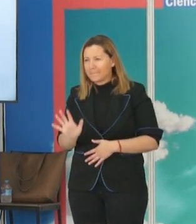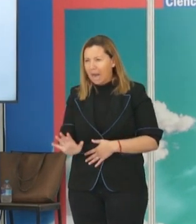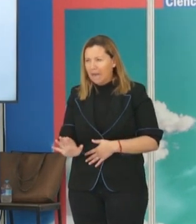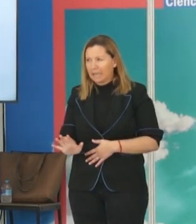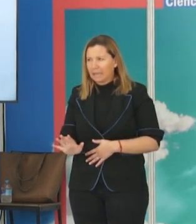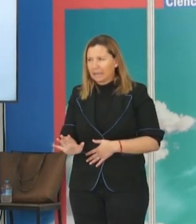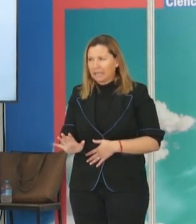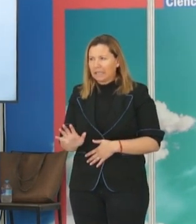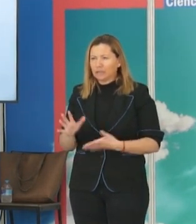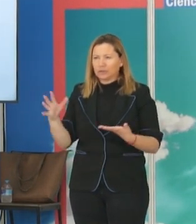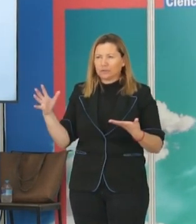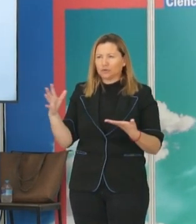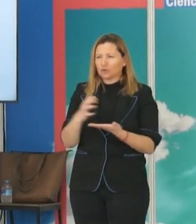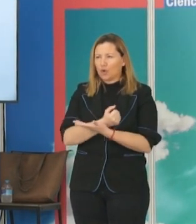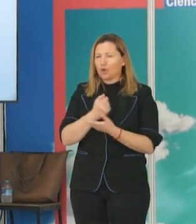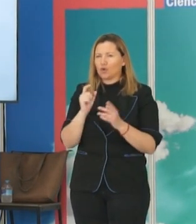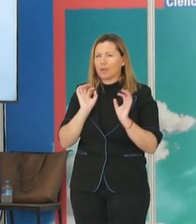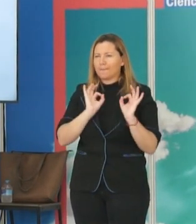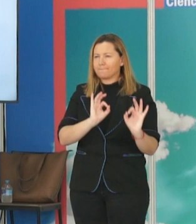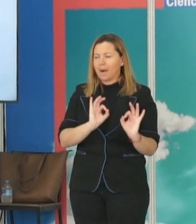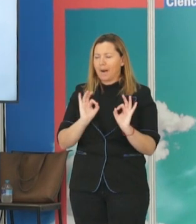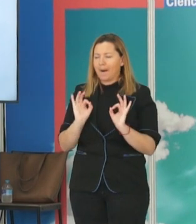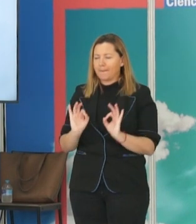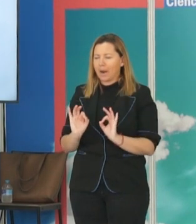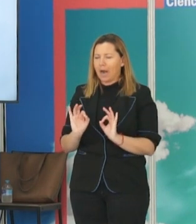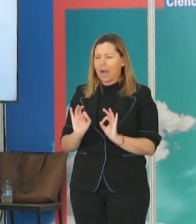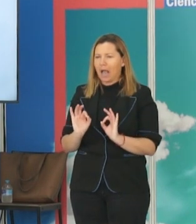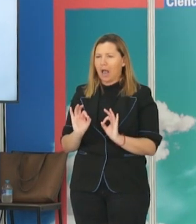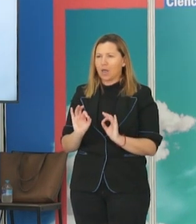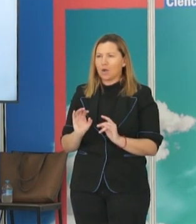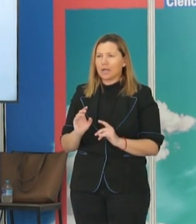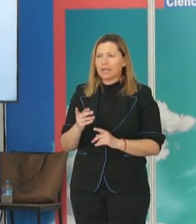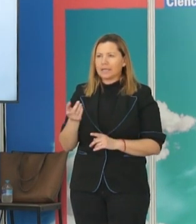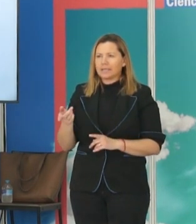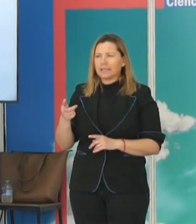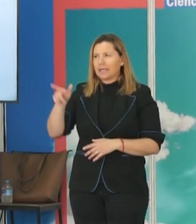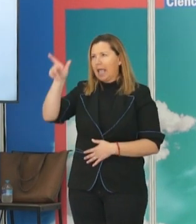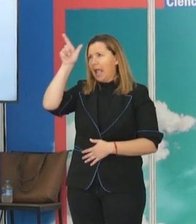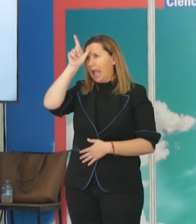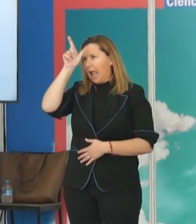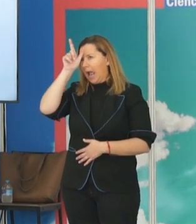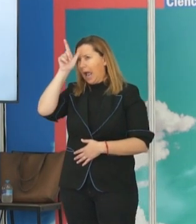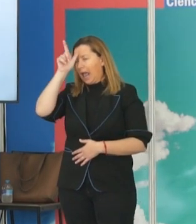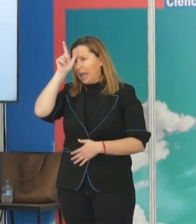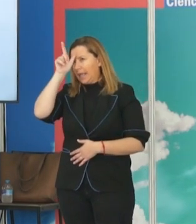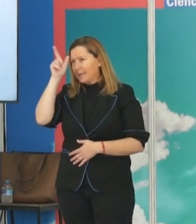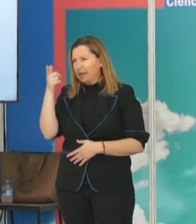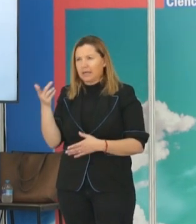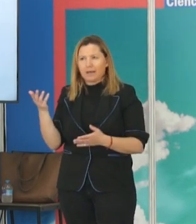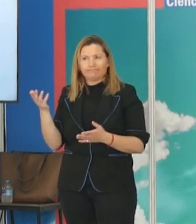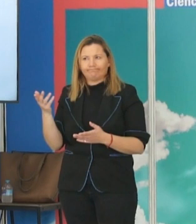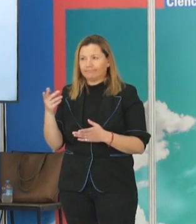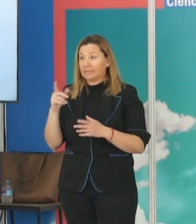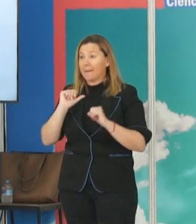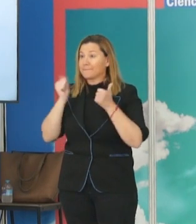esté listo, una vez de que se medio sospecha que Alemania no la tiene, se quiere dar marcha atrás,